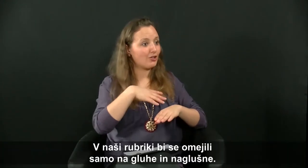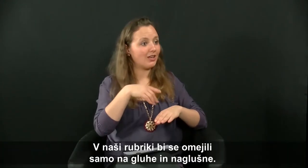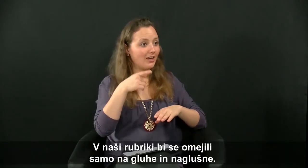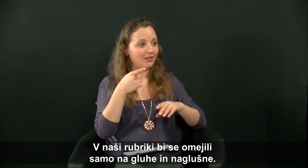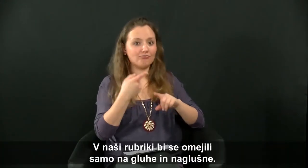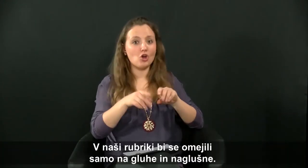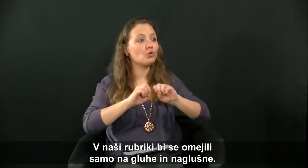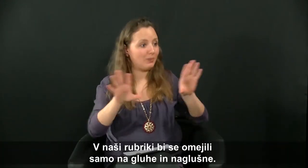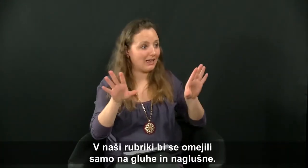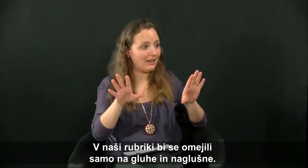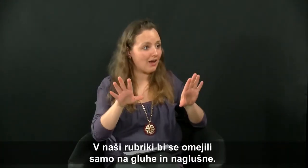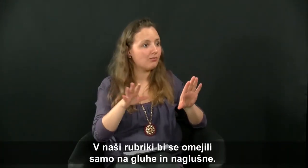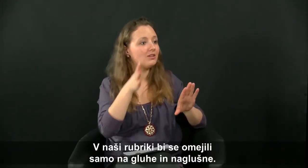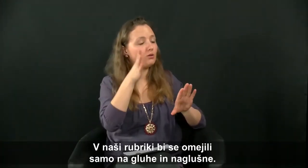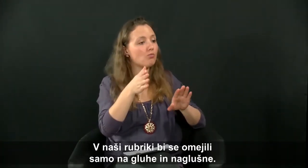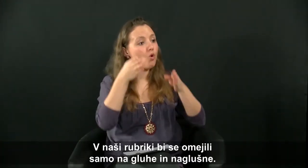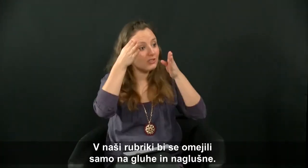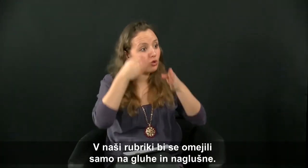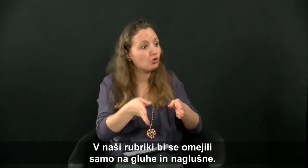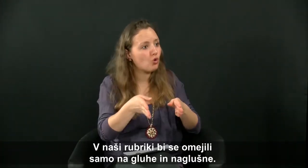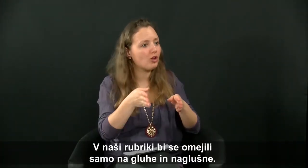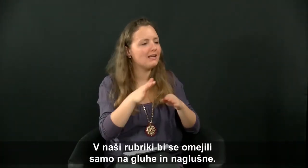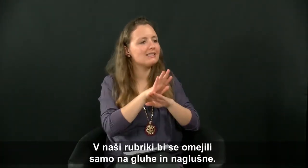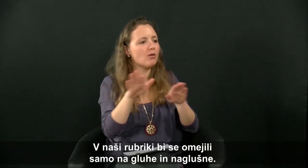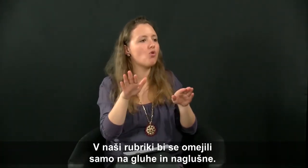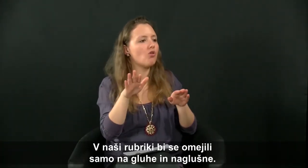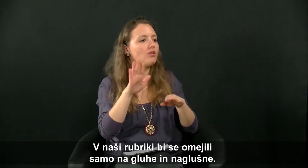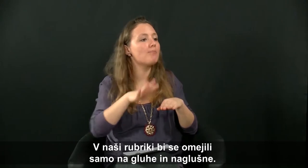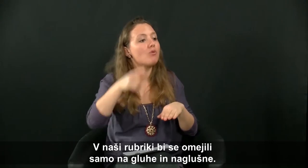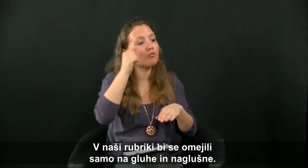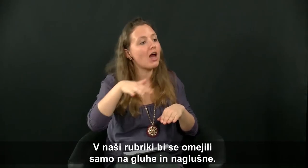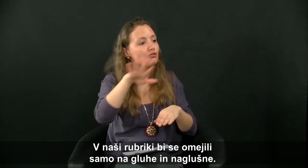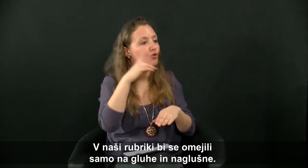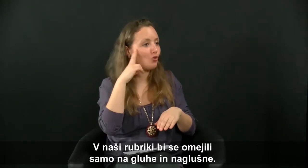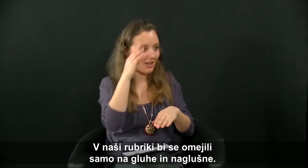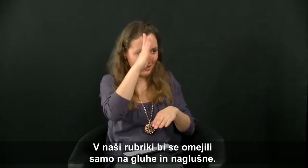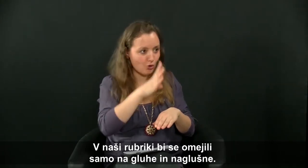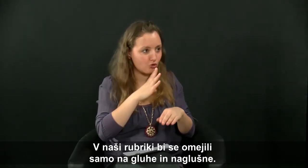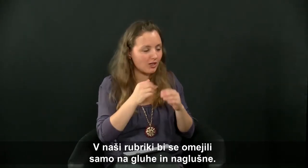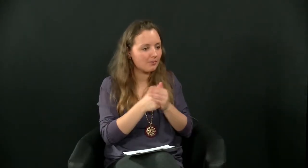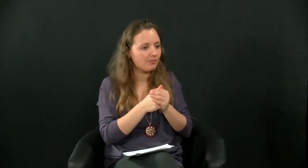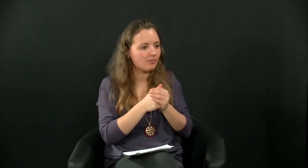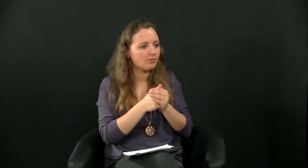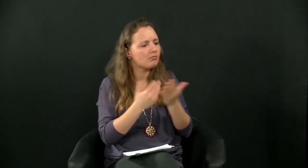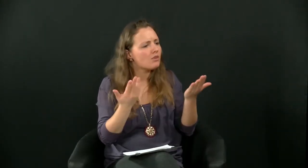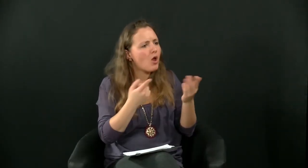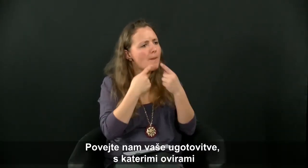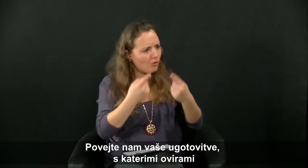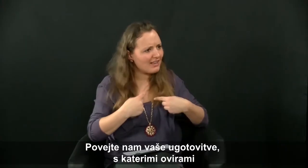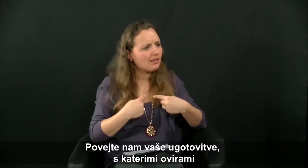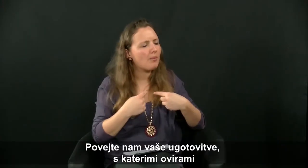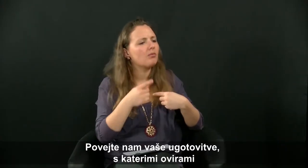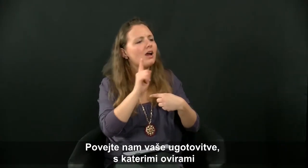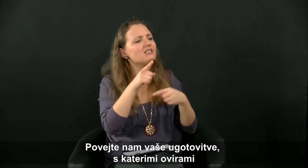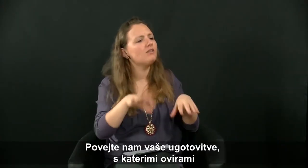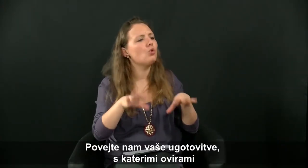V naši rubriki, ne, da bomo osredotočali samo na populacijo gluhih in naglušnih.